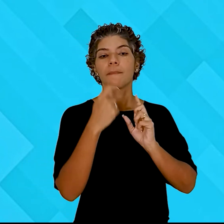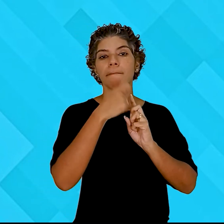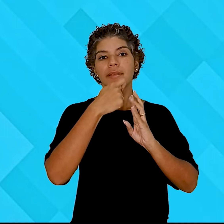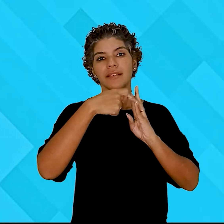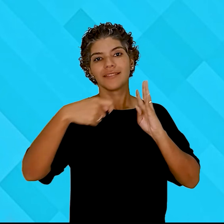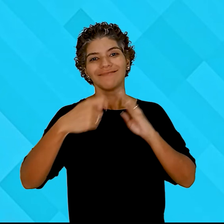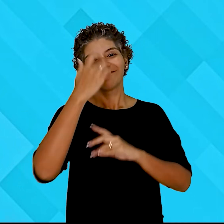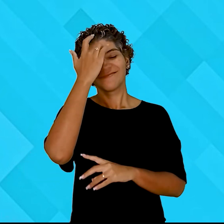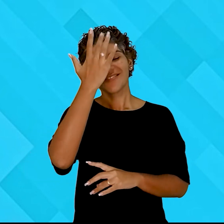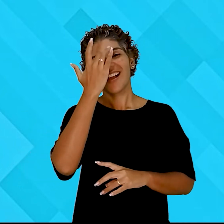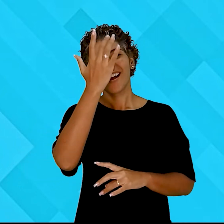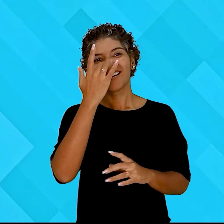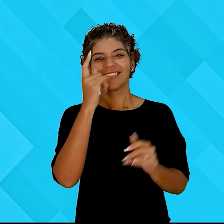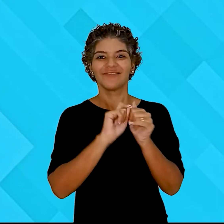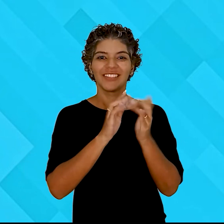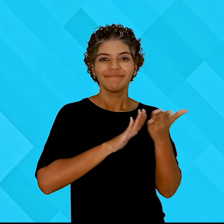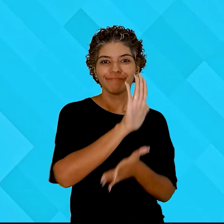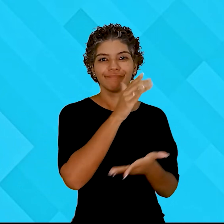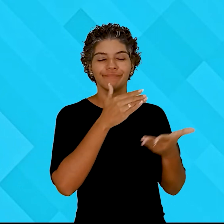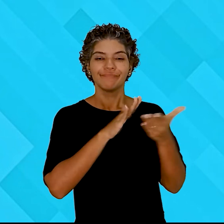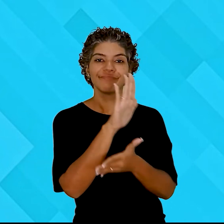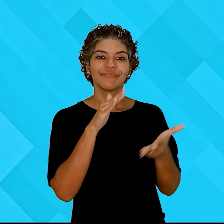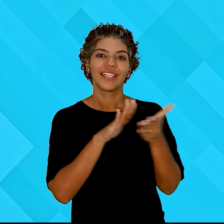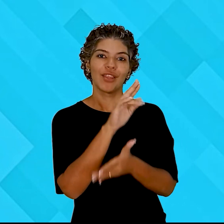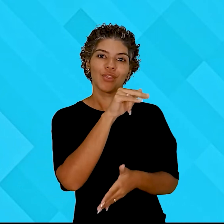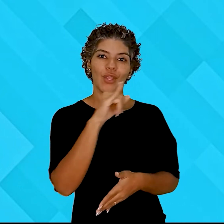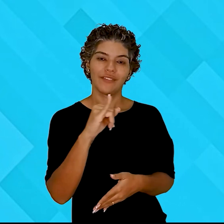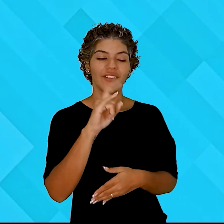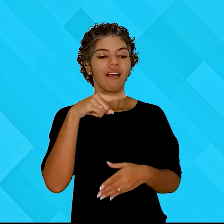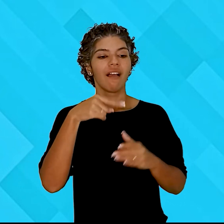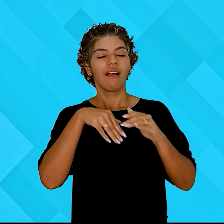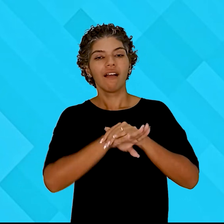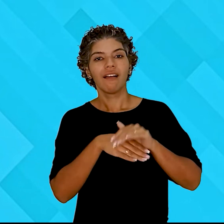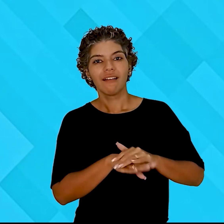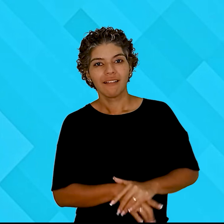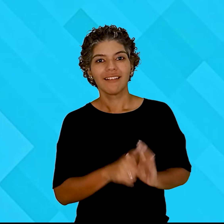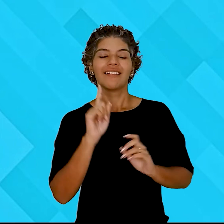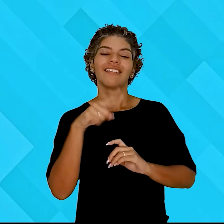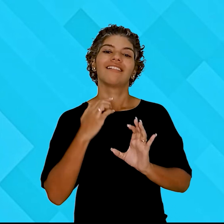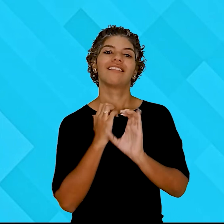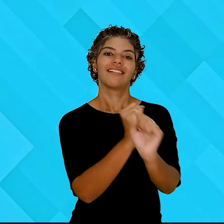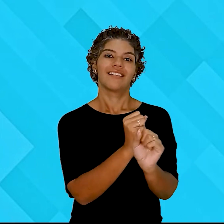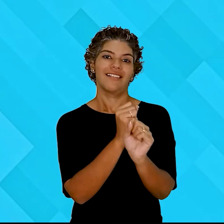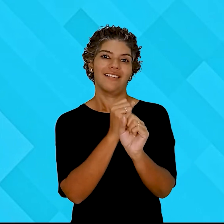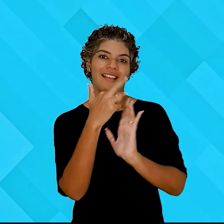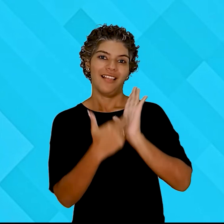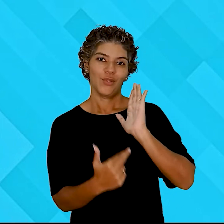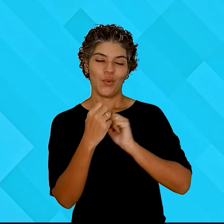relatório anual. É sempre importante consultar se você não está ultrapassando o seu limite de R$81 mil, porque isso vai mudar o